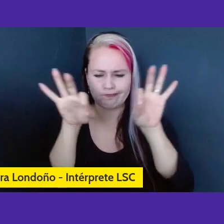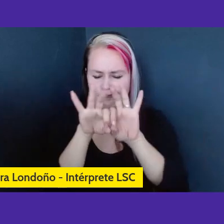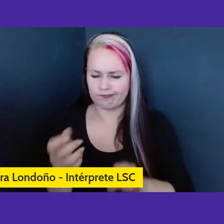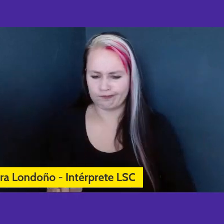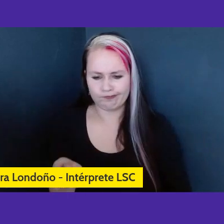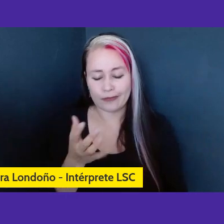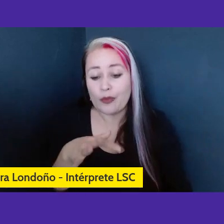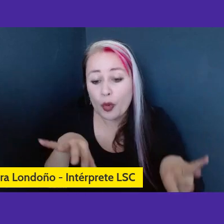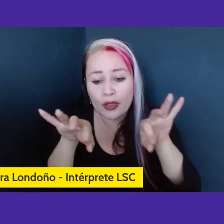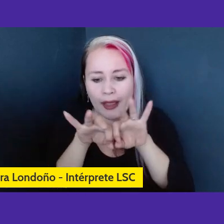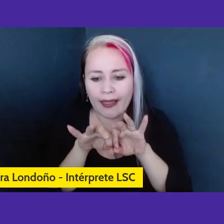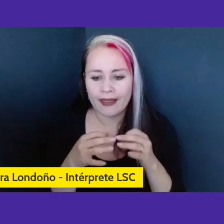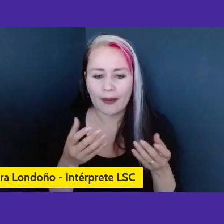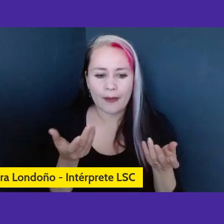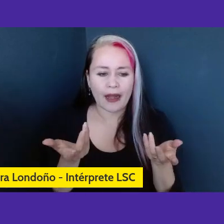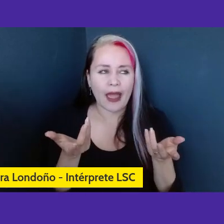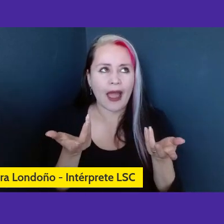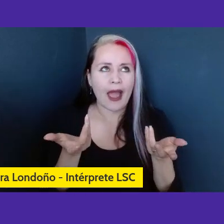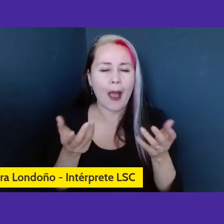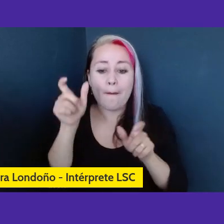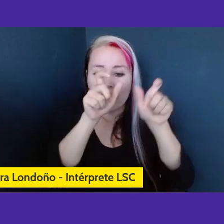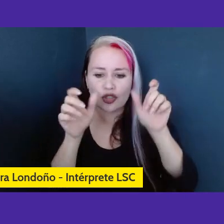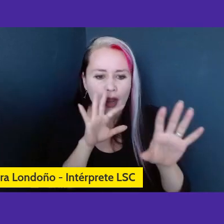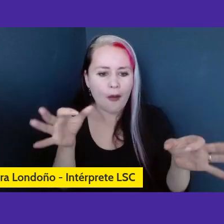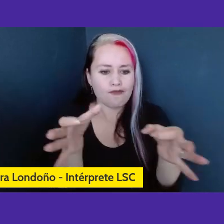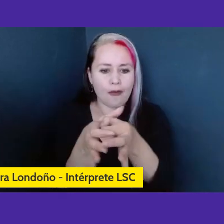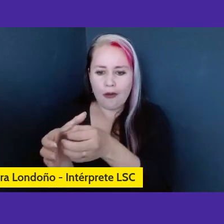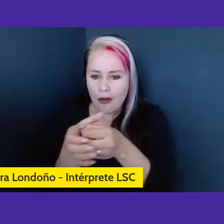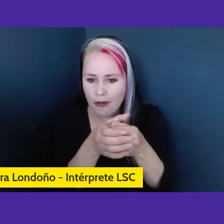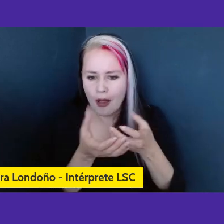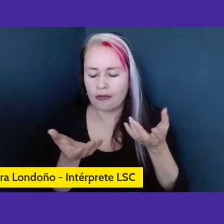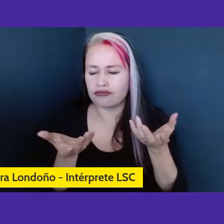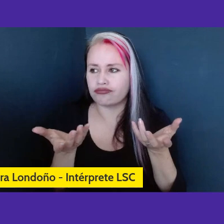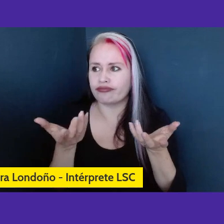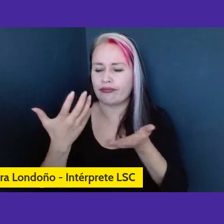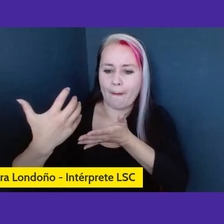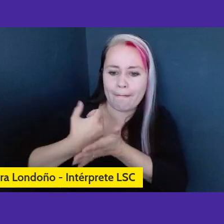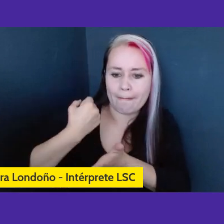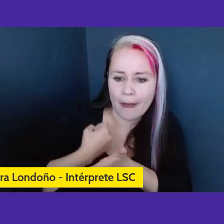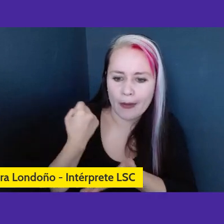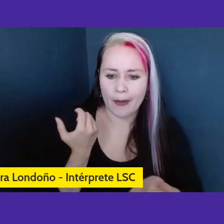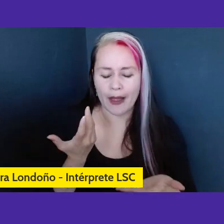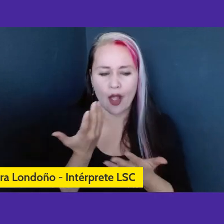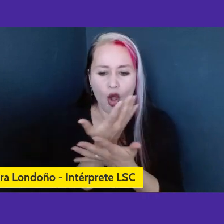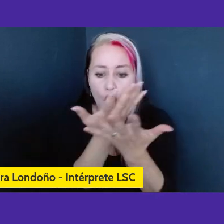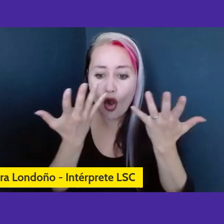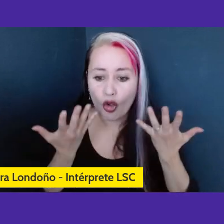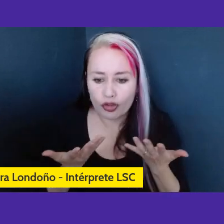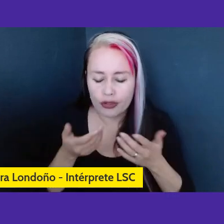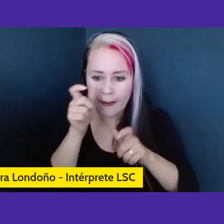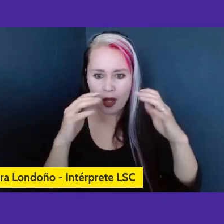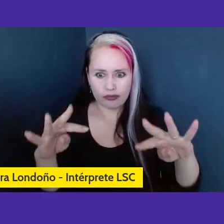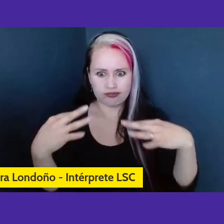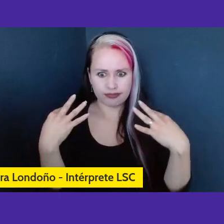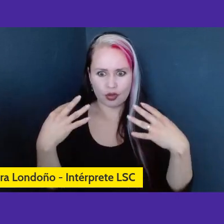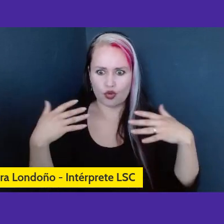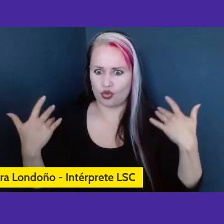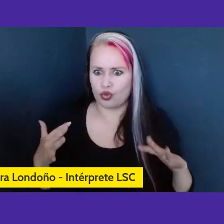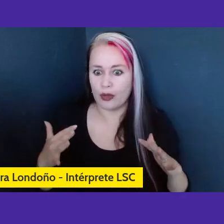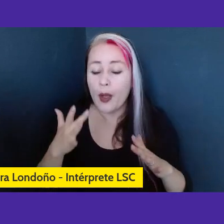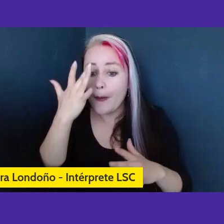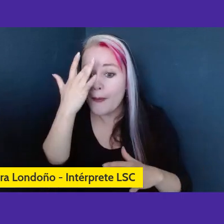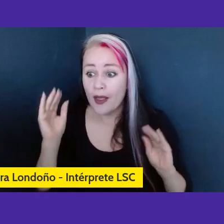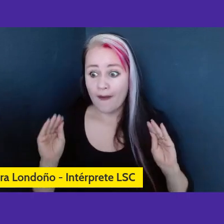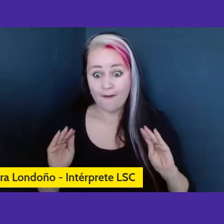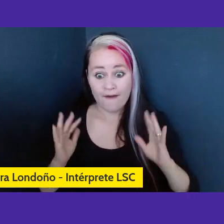audiencia, ganar territorios, ganar mercado, porque obviamente que al estar en esos festivales,